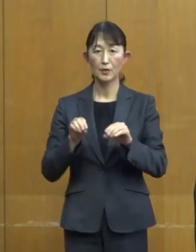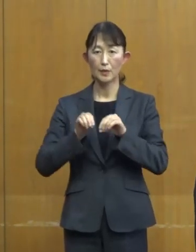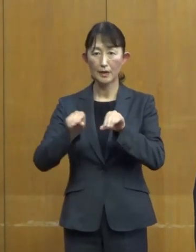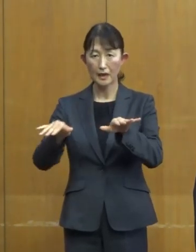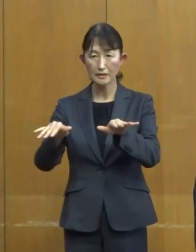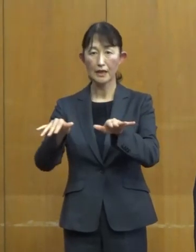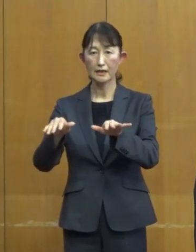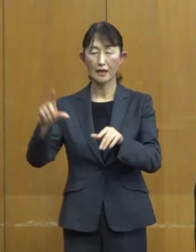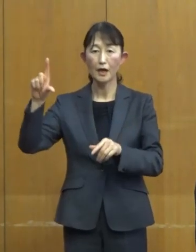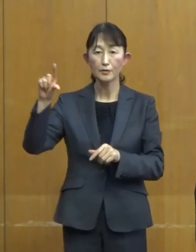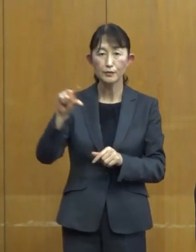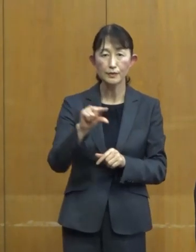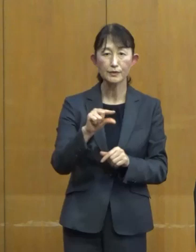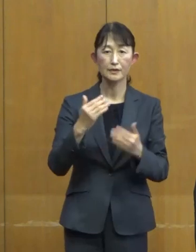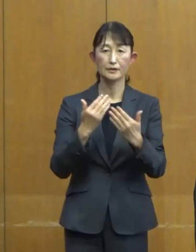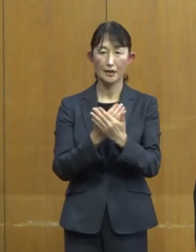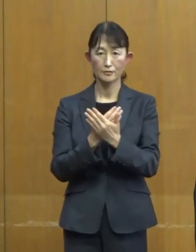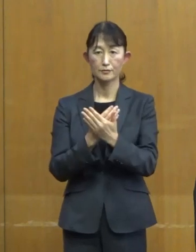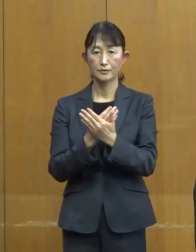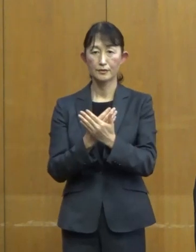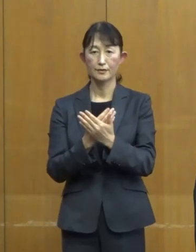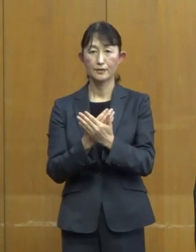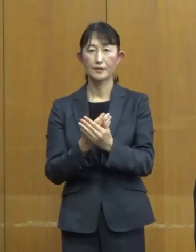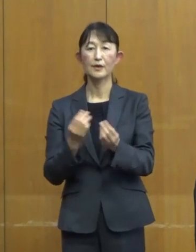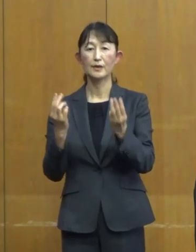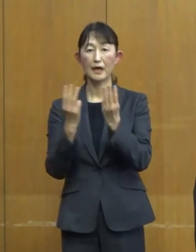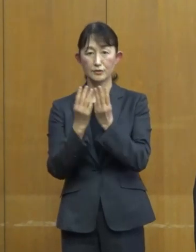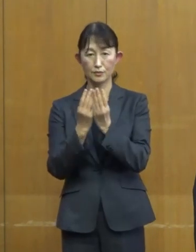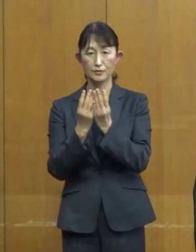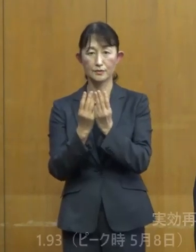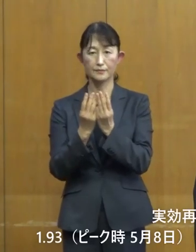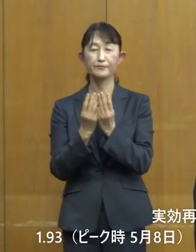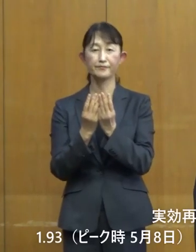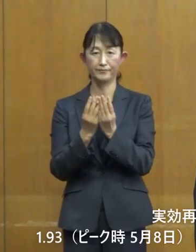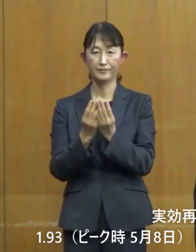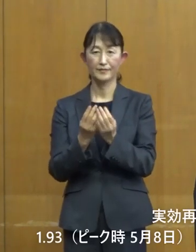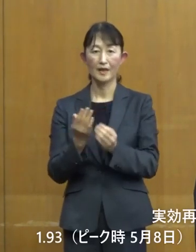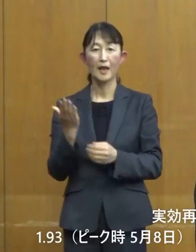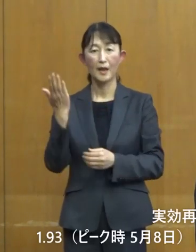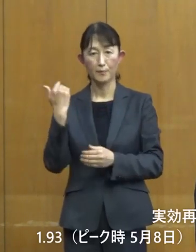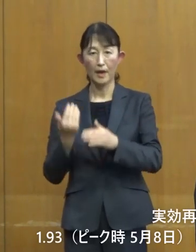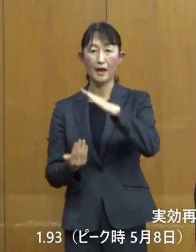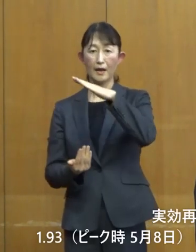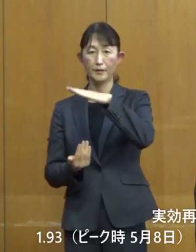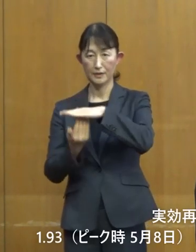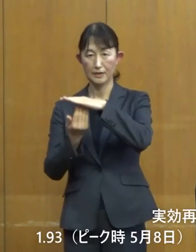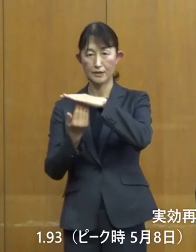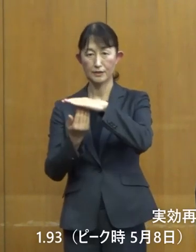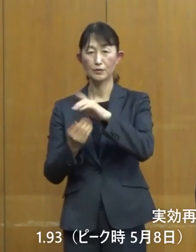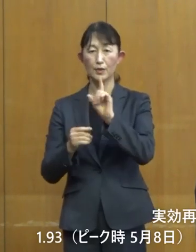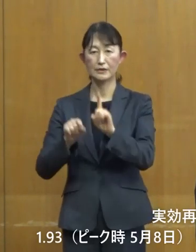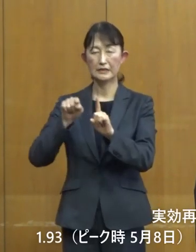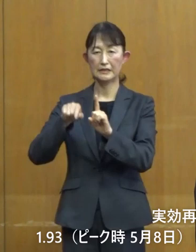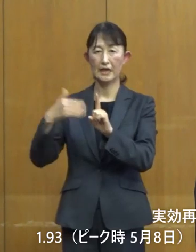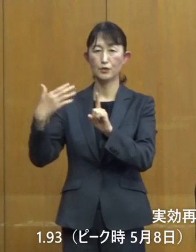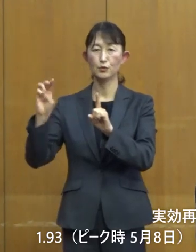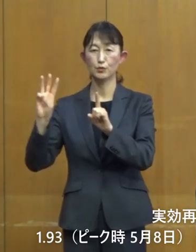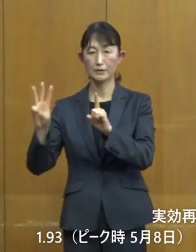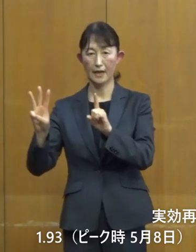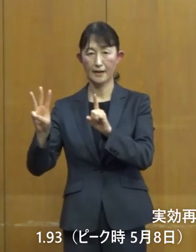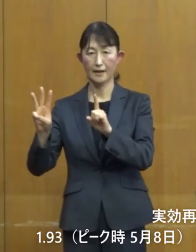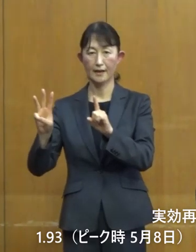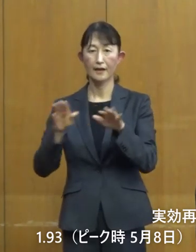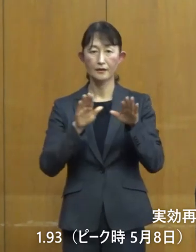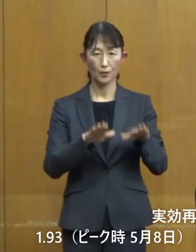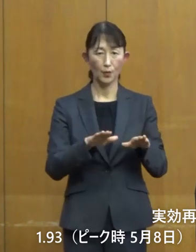が縮小に向かうとされる実効再生産数はピークの 1.93